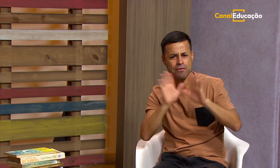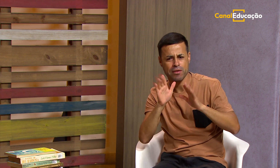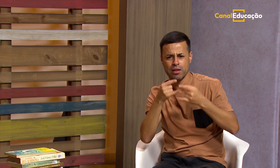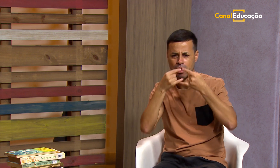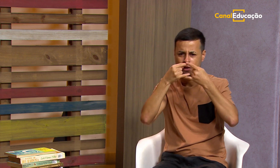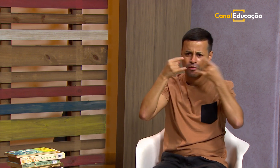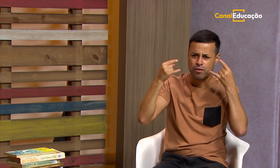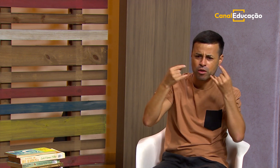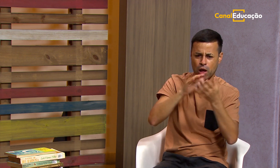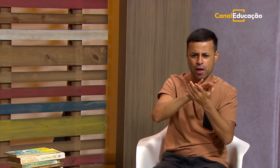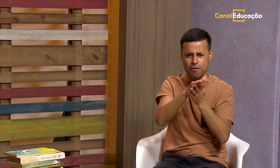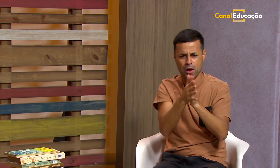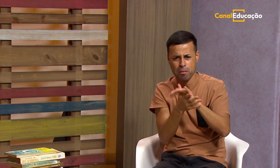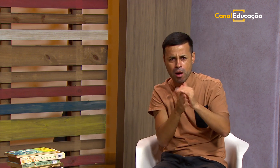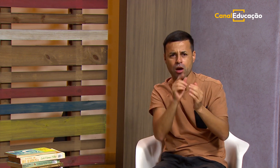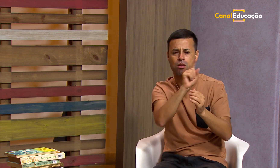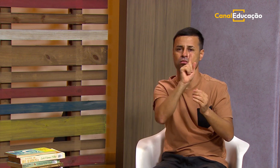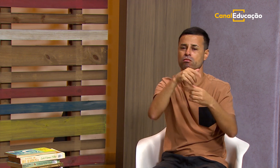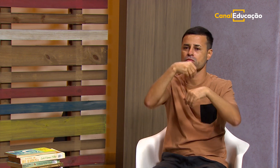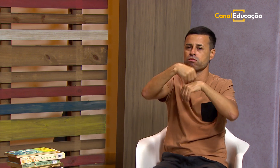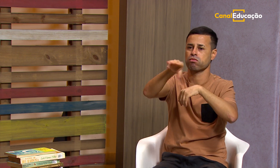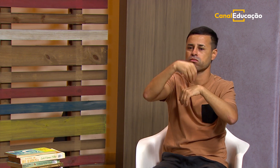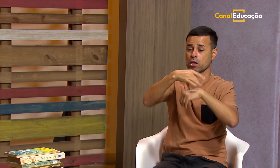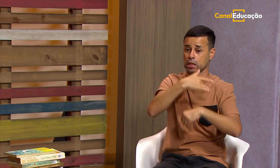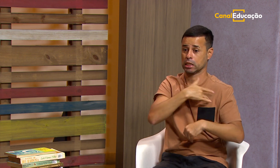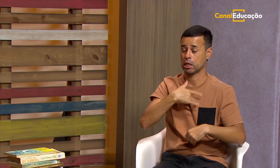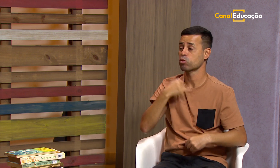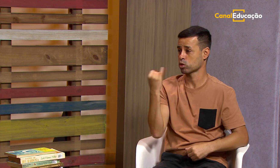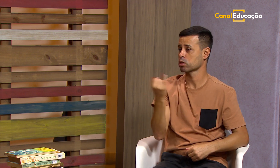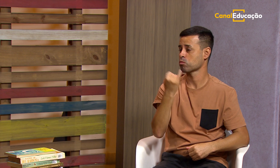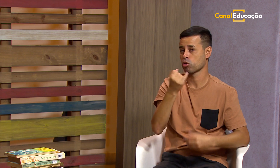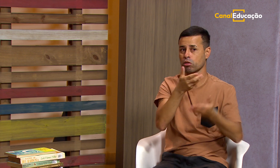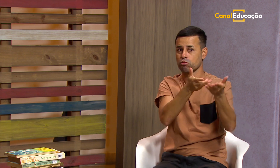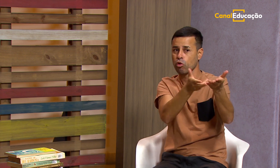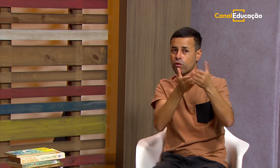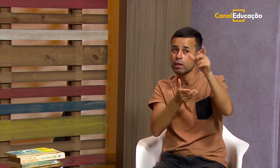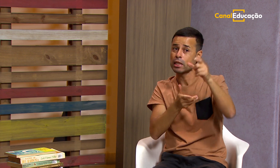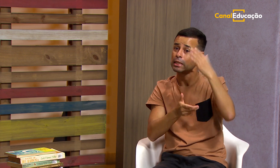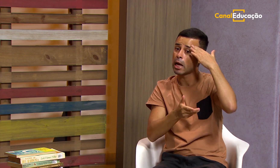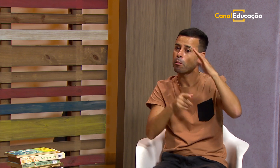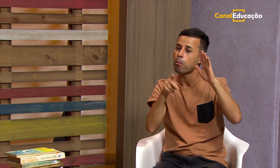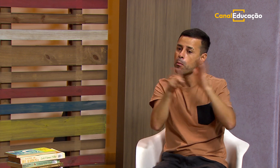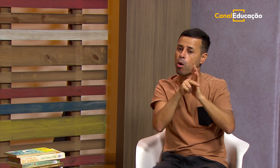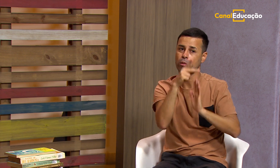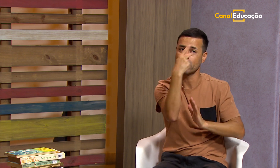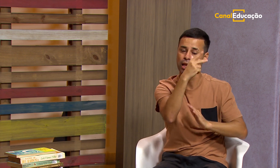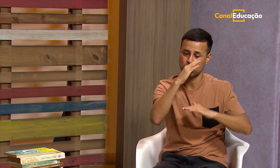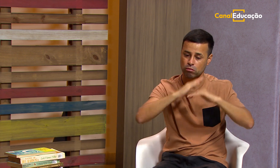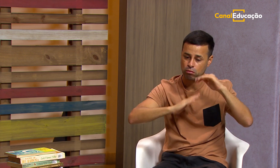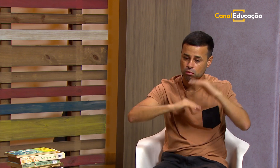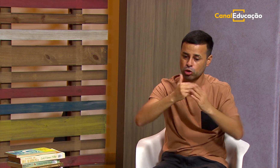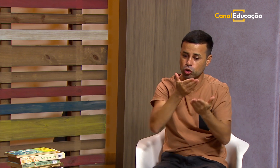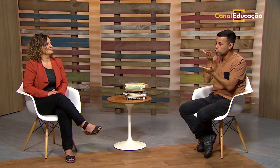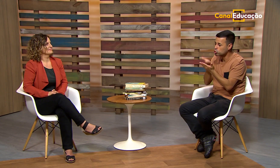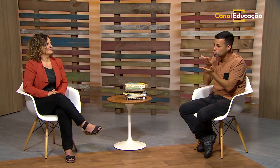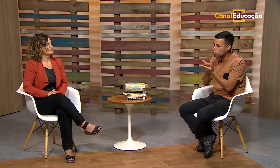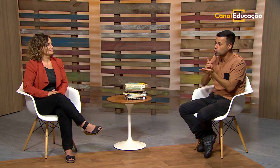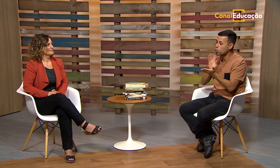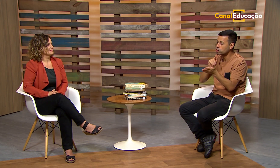mais importante era a informação estar em Libras de forma clara e que pudesse abordar bem a importância do uso de máscaras, de